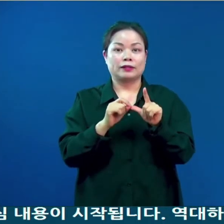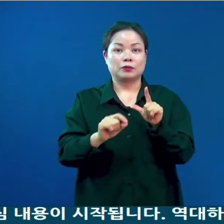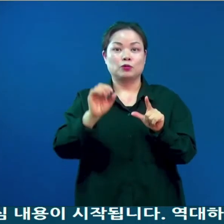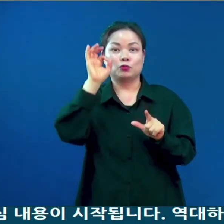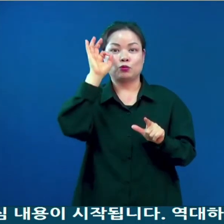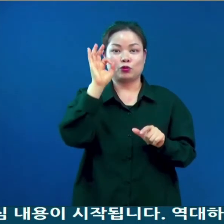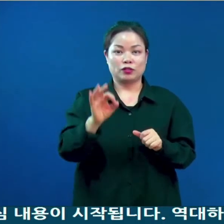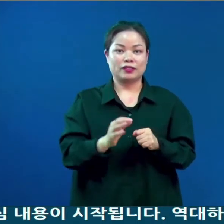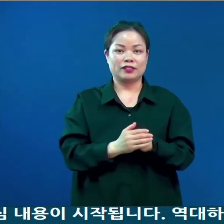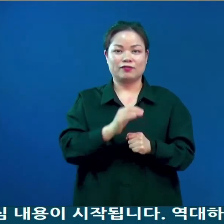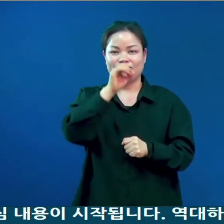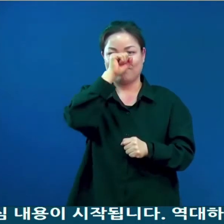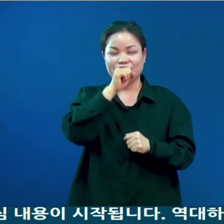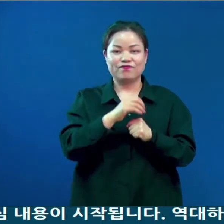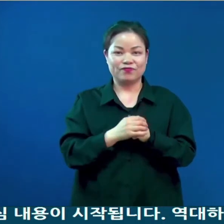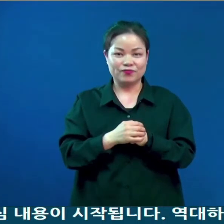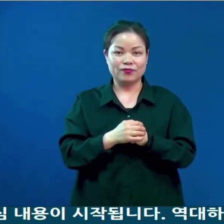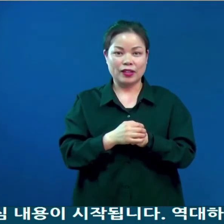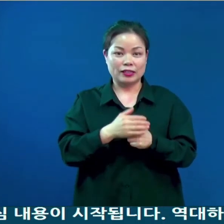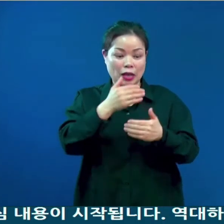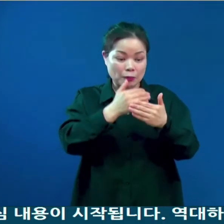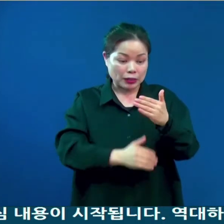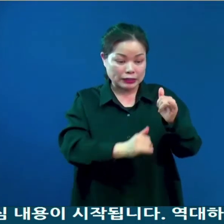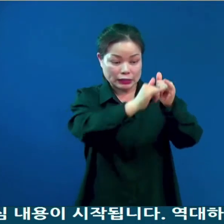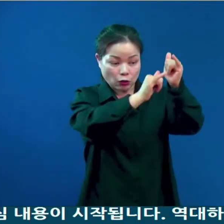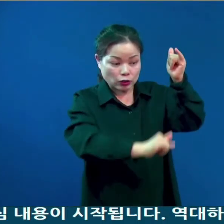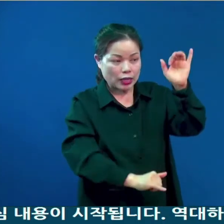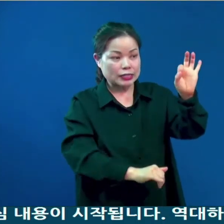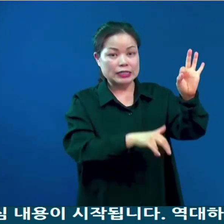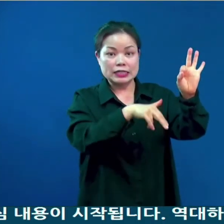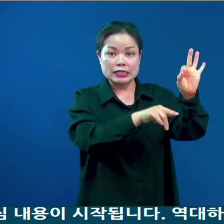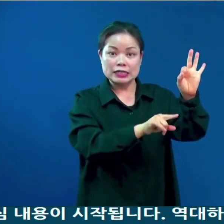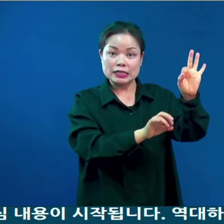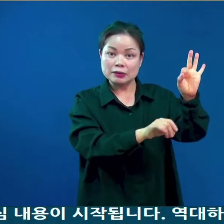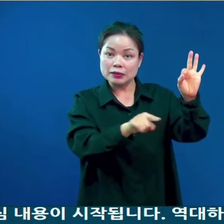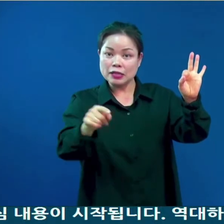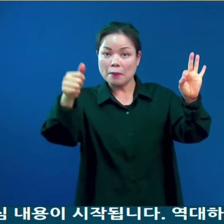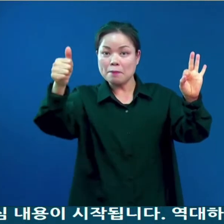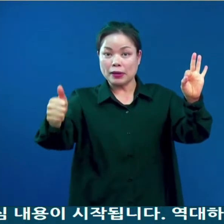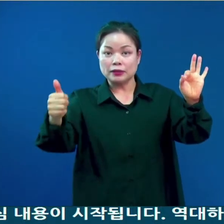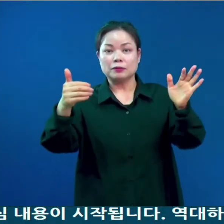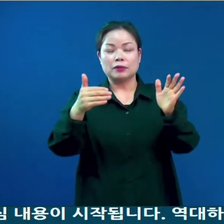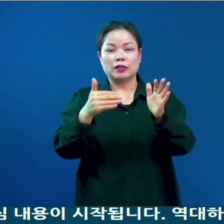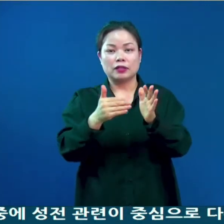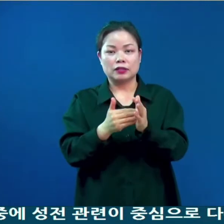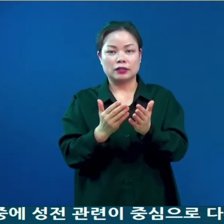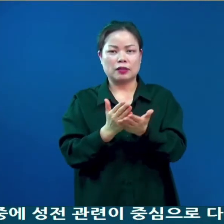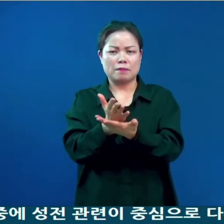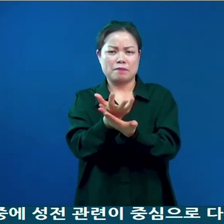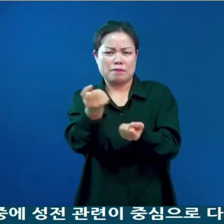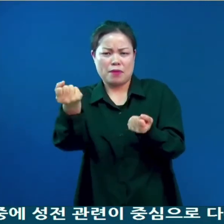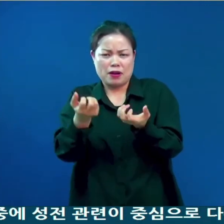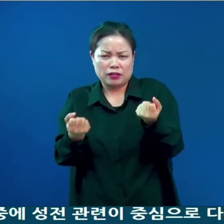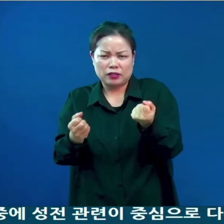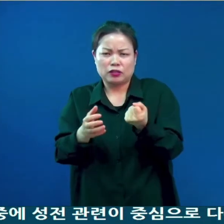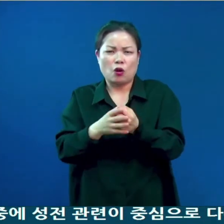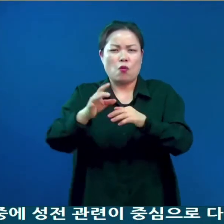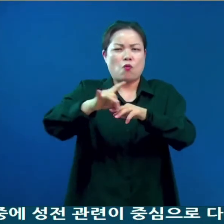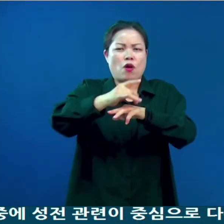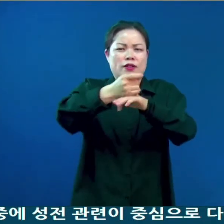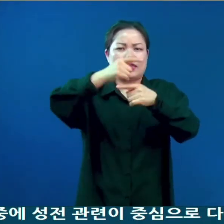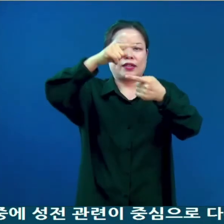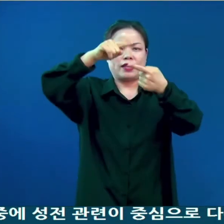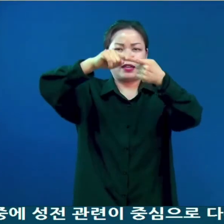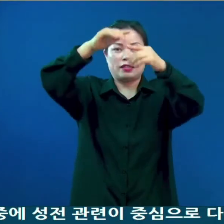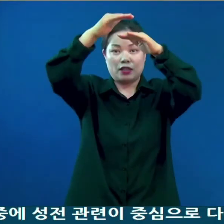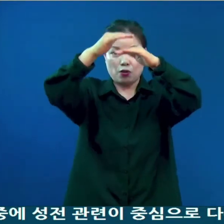보시는 것이 좋습니다. 그리고 나머지 역대하 10장부터 마지막까지는 분열왕국에 대한, 왕조에 대한 이야기를 담고